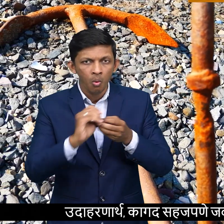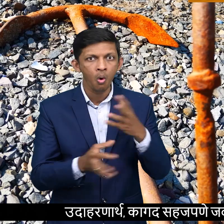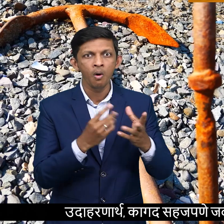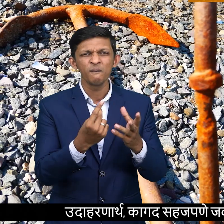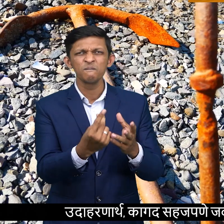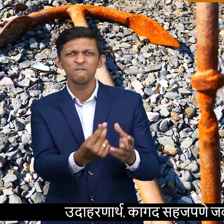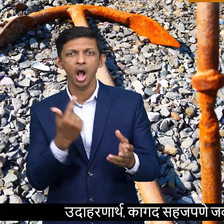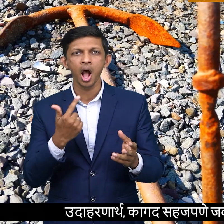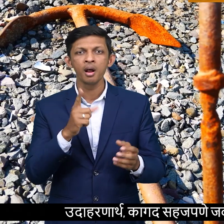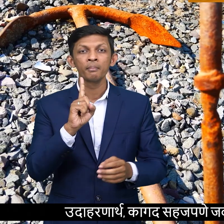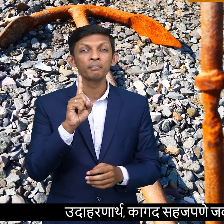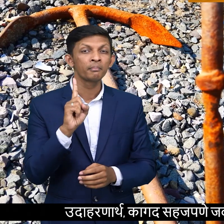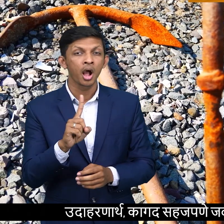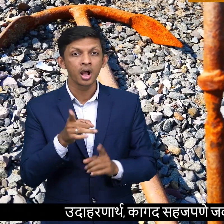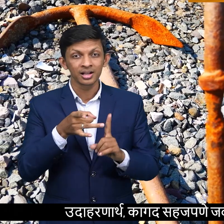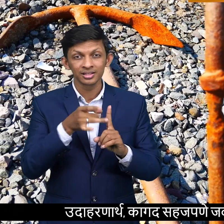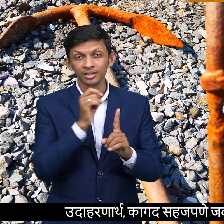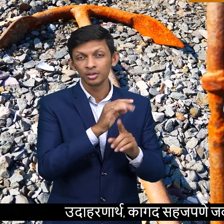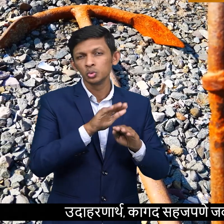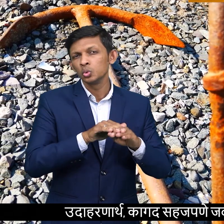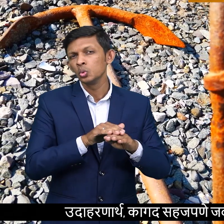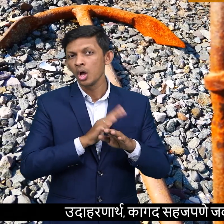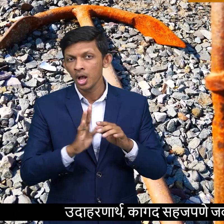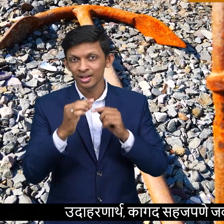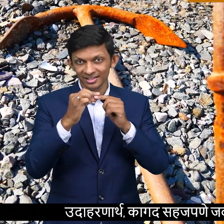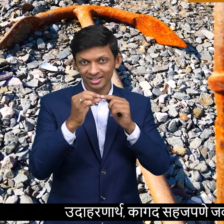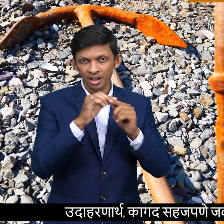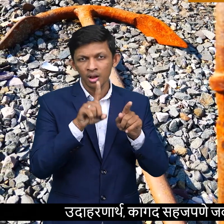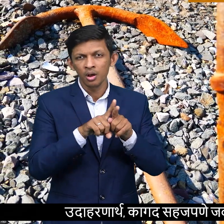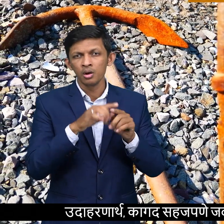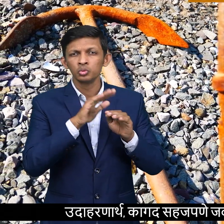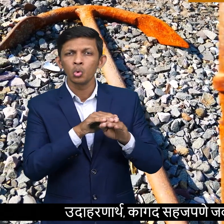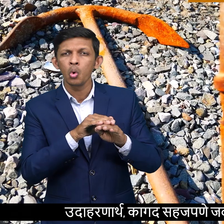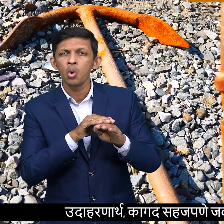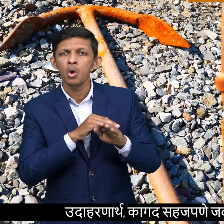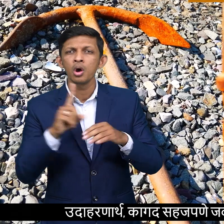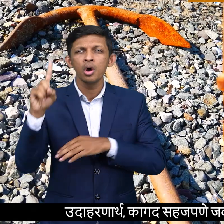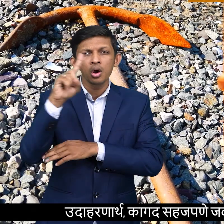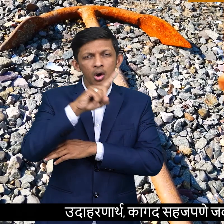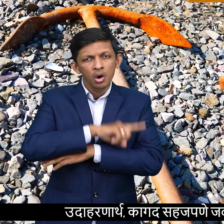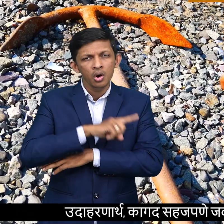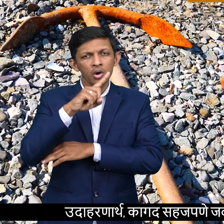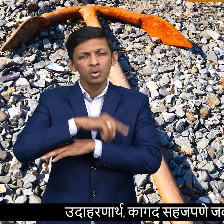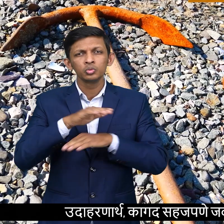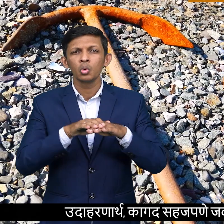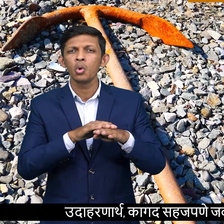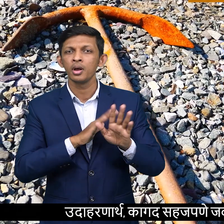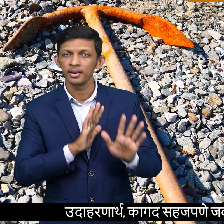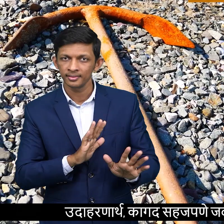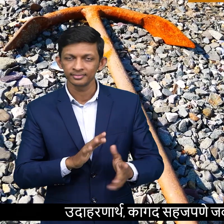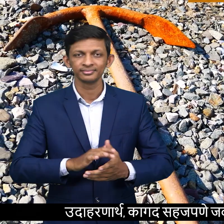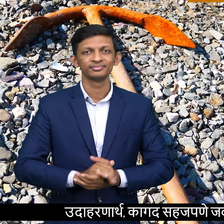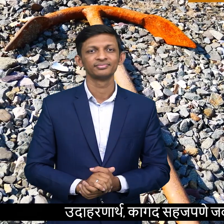सहजपणे जळतो, परंतु लोखंडी खिळा गंजण्यास दिवस लागतात.